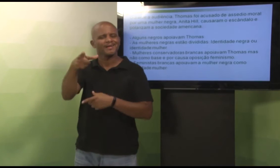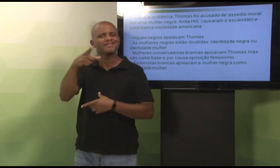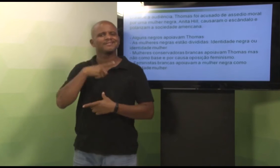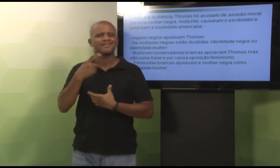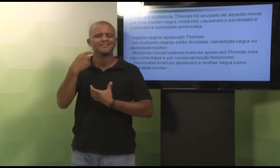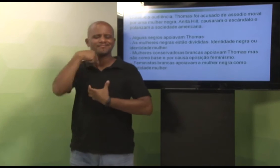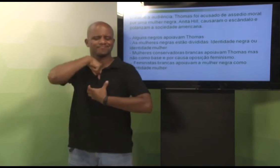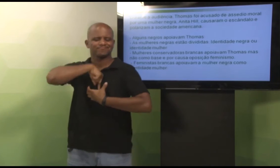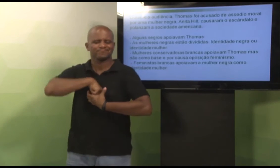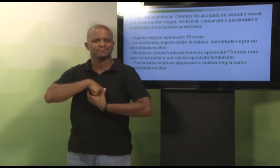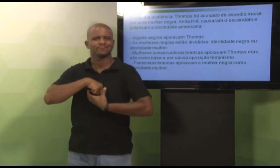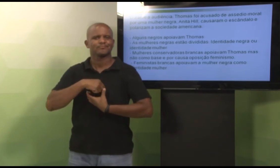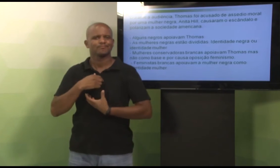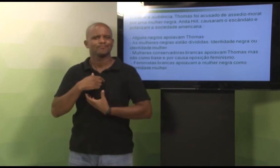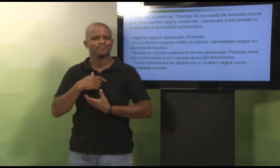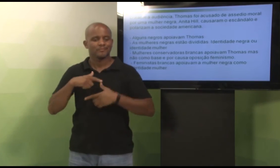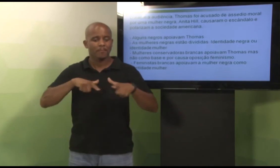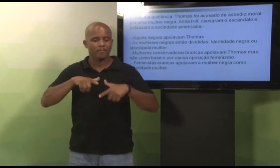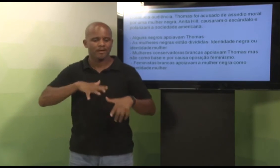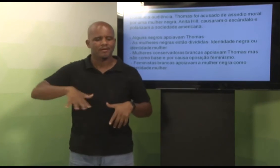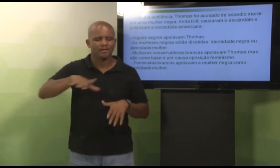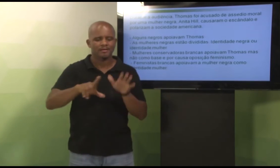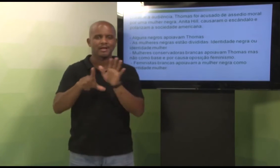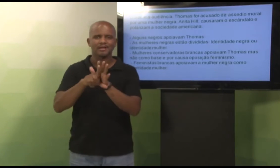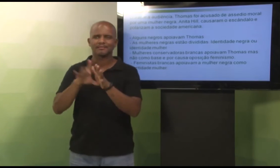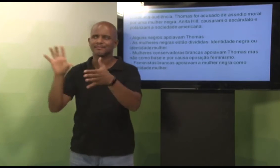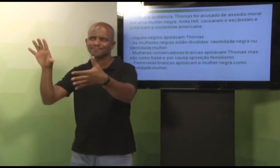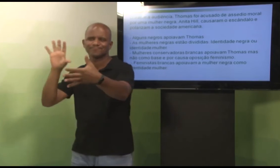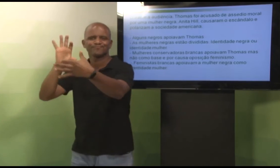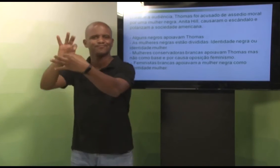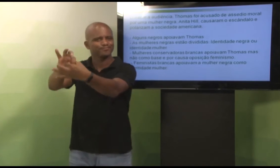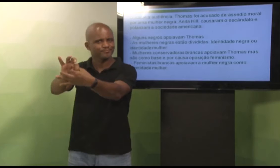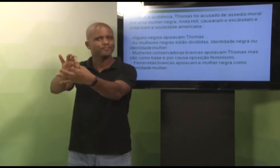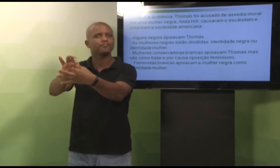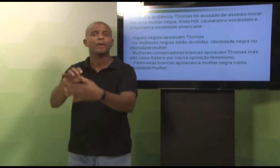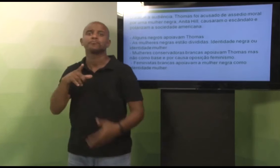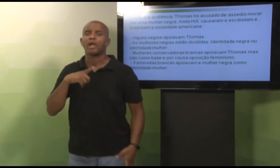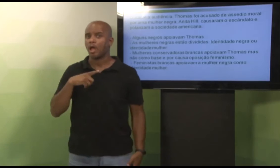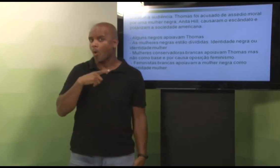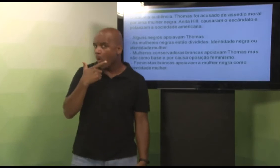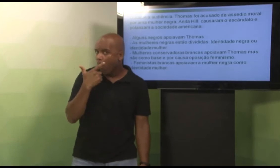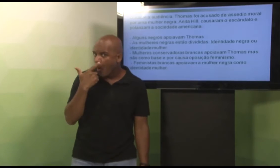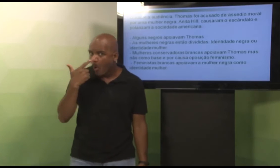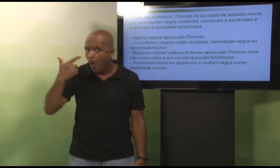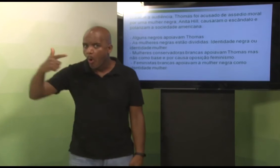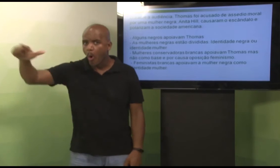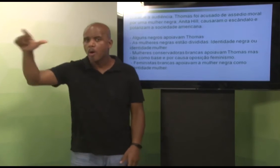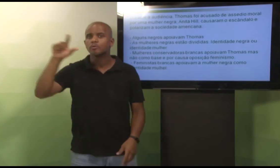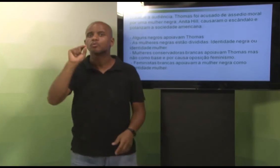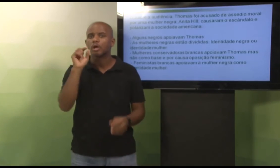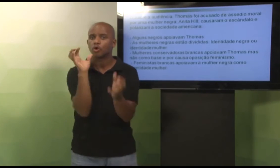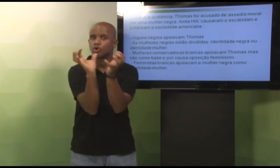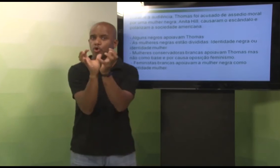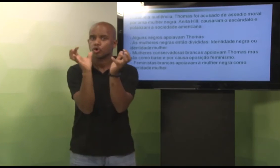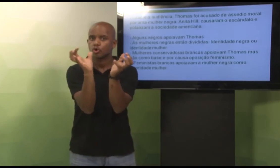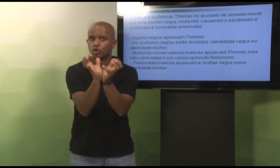devido à sua fluência e habilidade. Então, por trabalhar em um mesmo contexto,